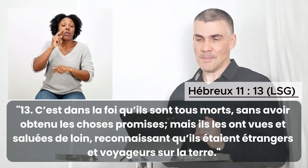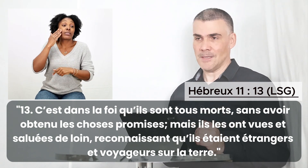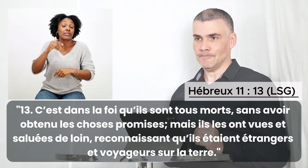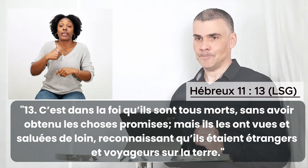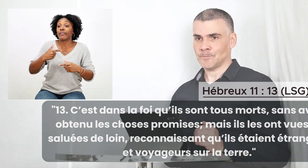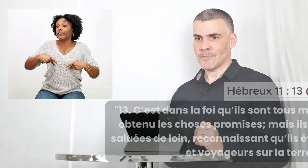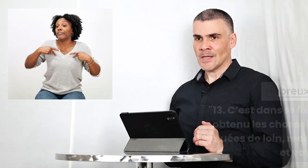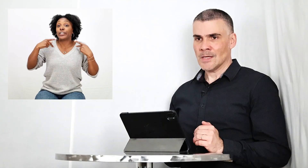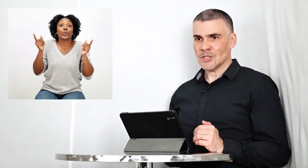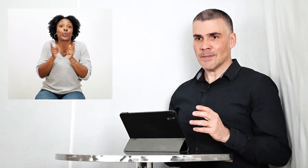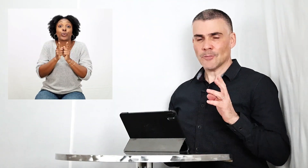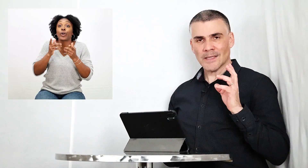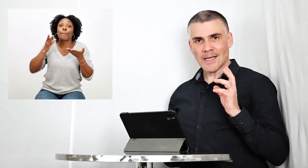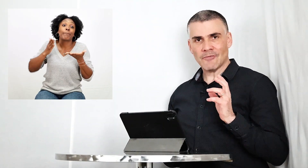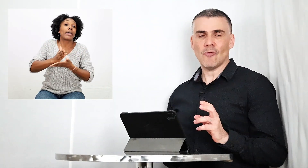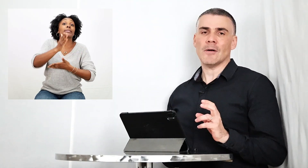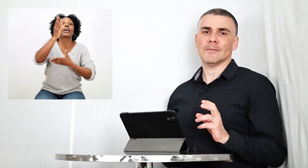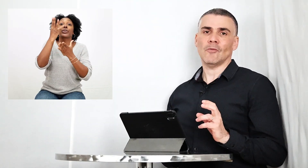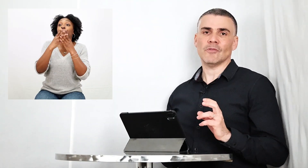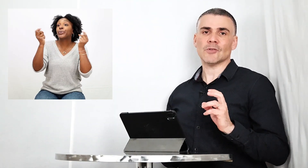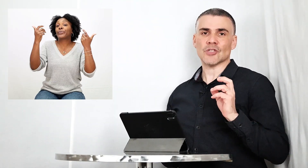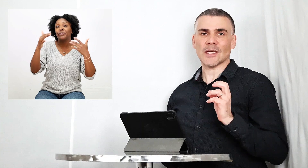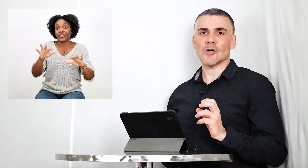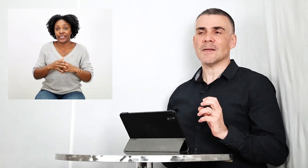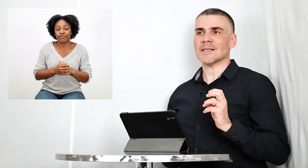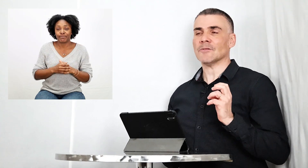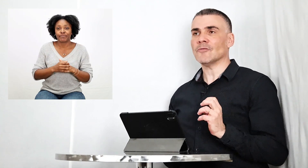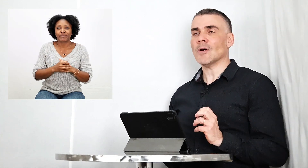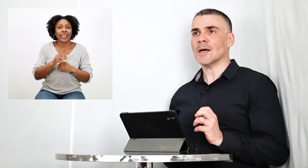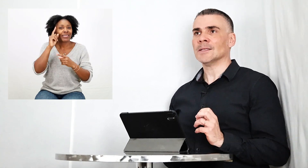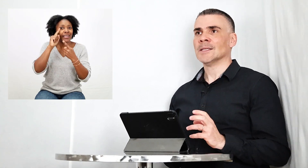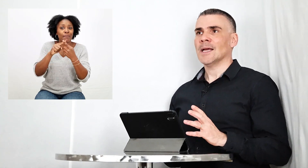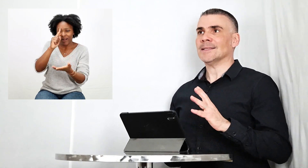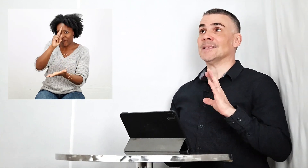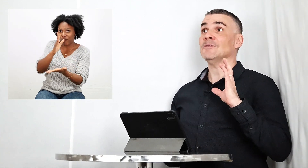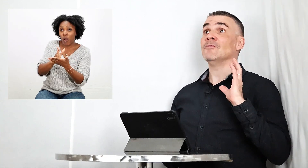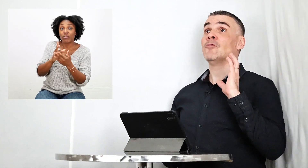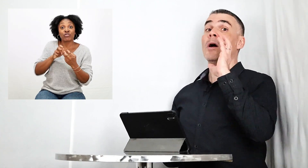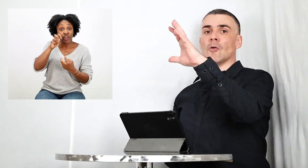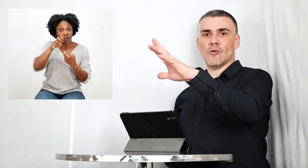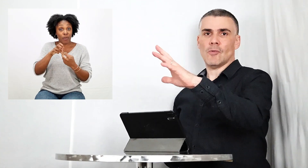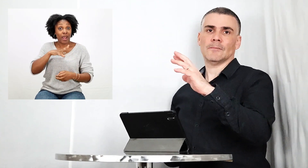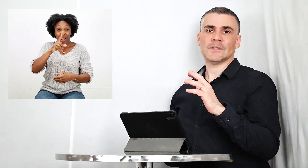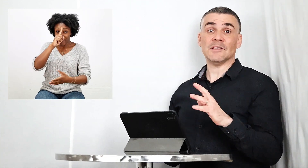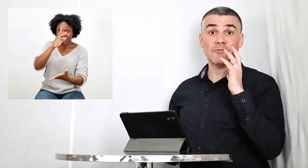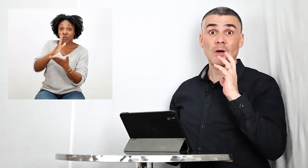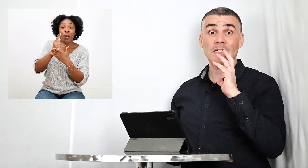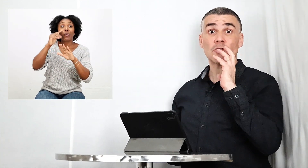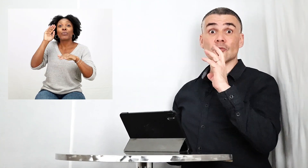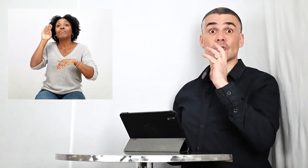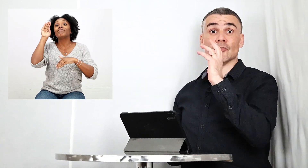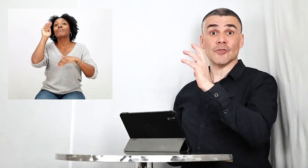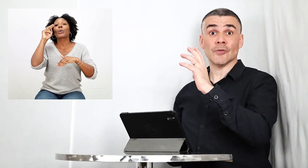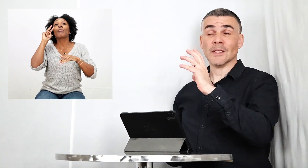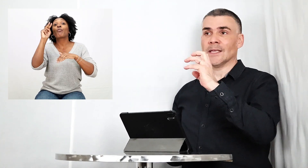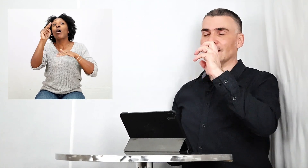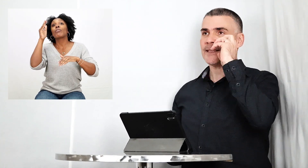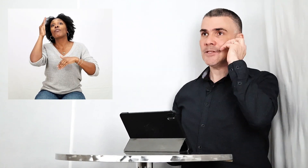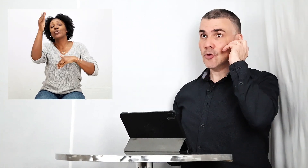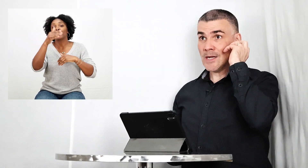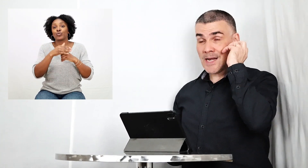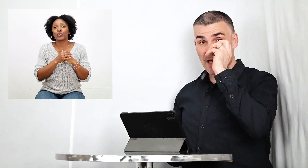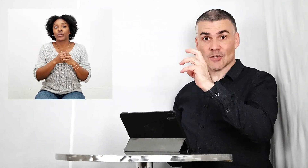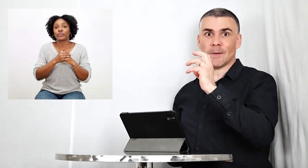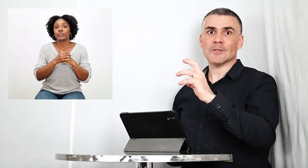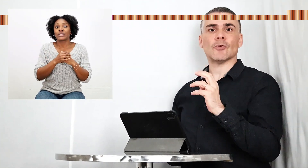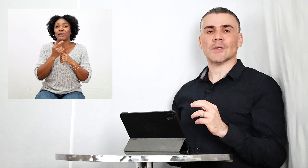terre. Amen. J'aimerais te parler de la foi. On voit que Jacob a cette foi-là qui voit au loin, qui voit les choses de Dieu et